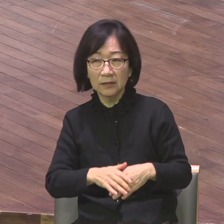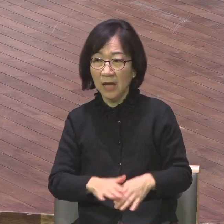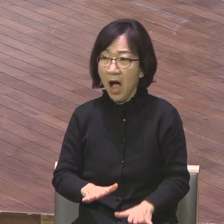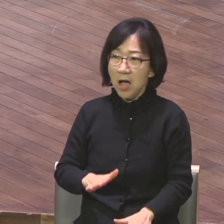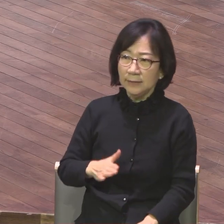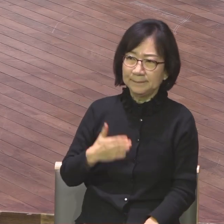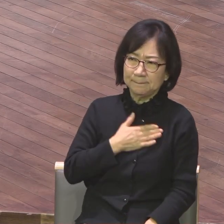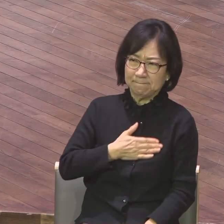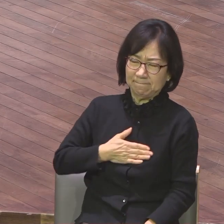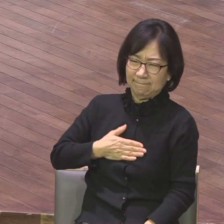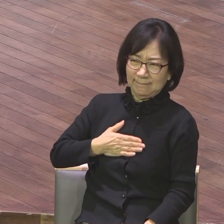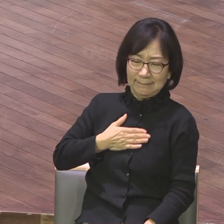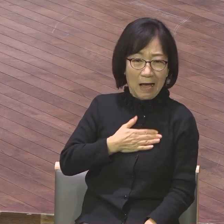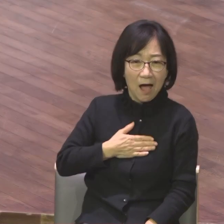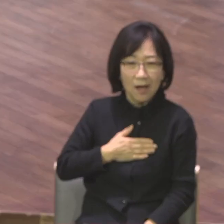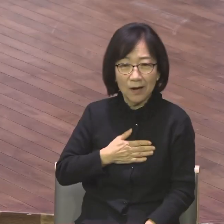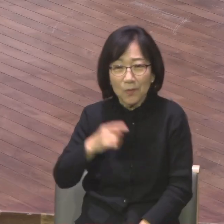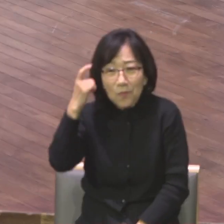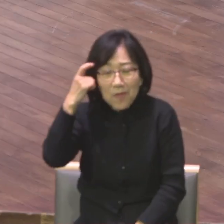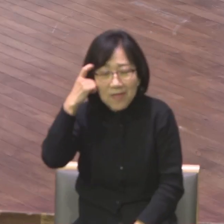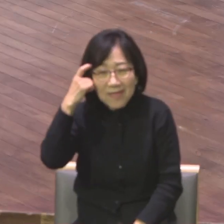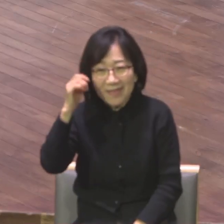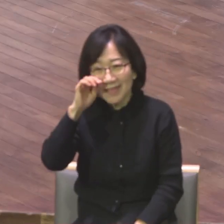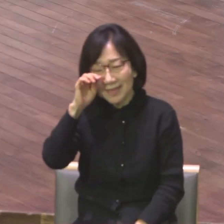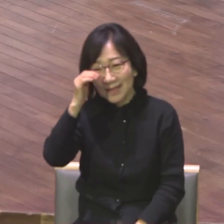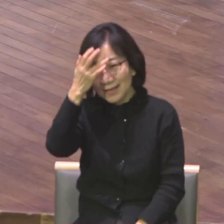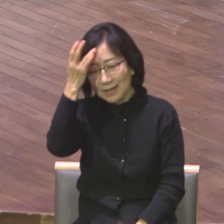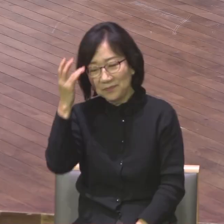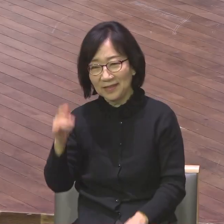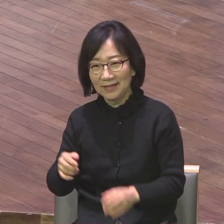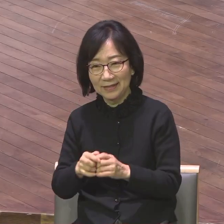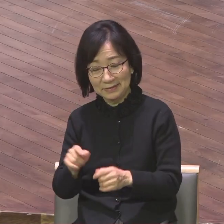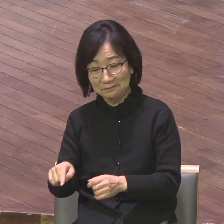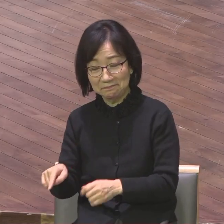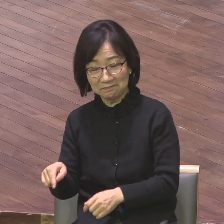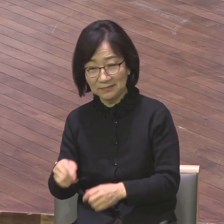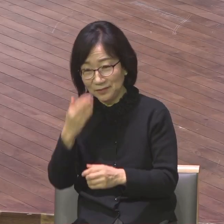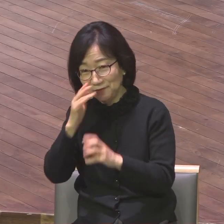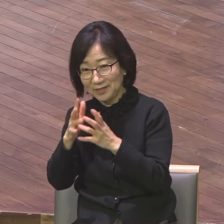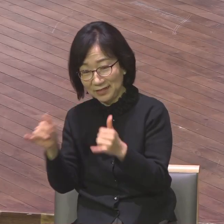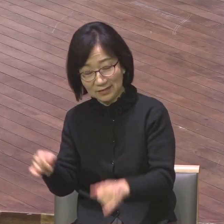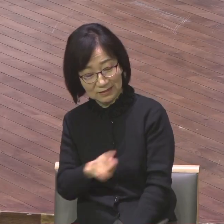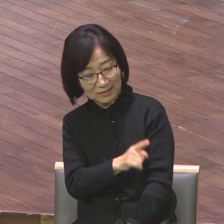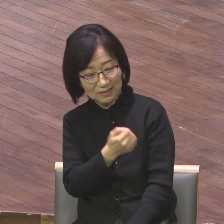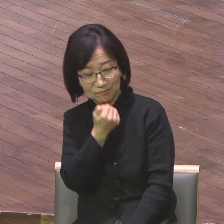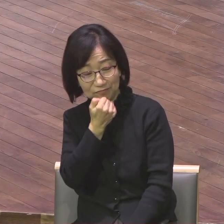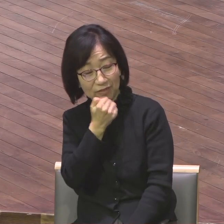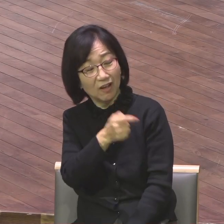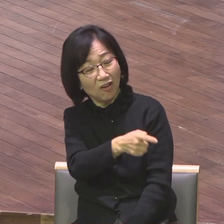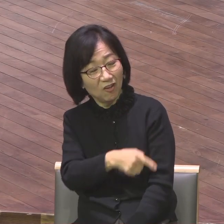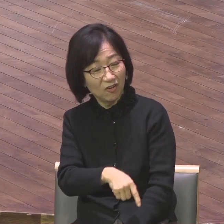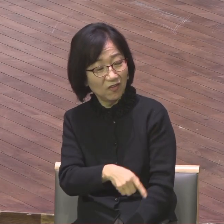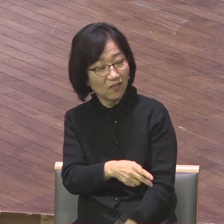논쟁하던 유대인들이 세례 요한의 제자들에게 빈정거리면서 이렇게 말합니다. 너희 선생보다